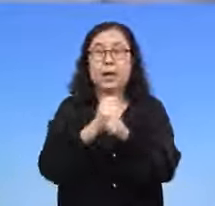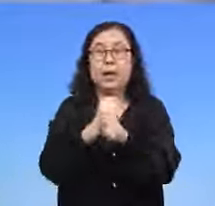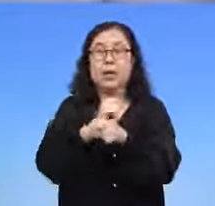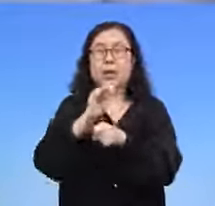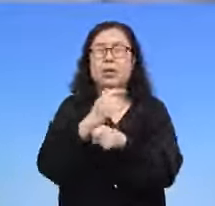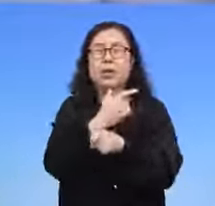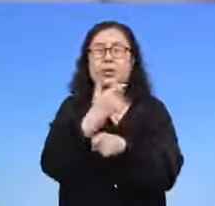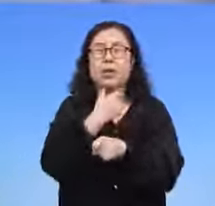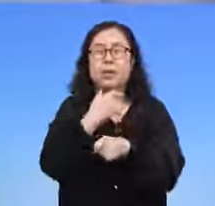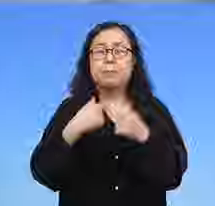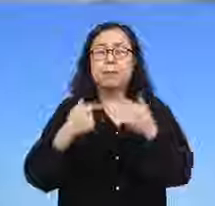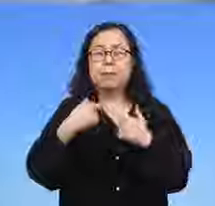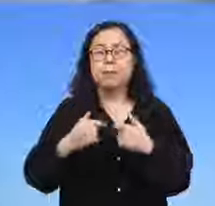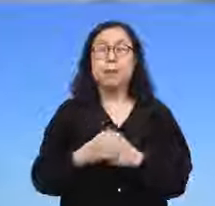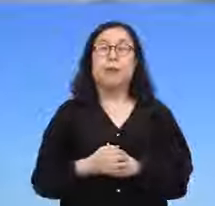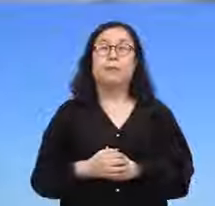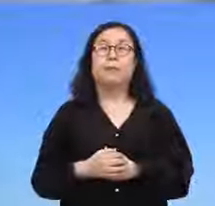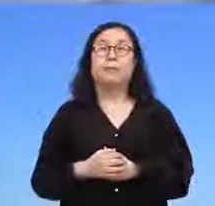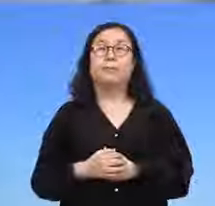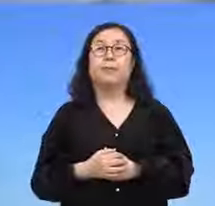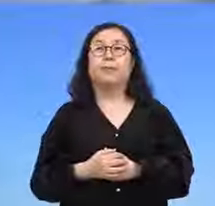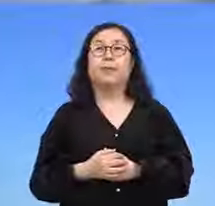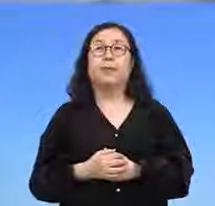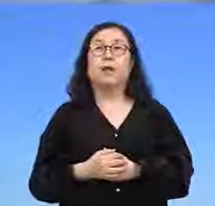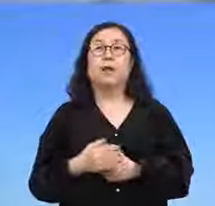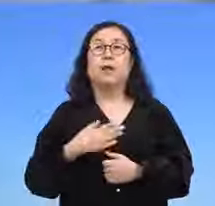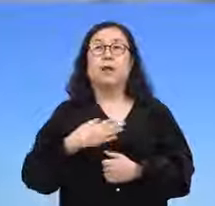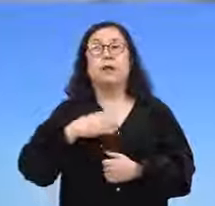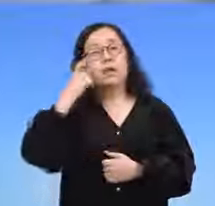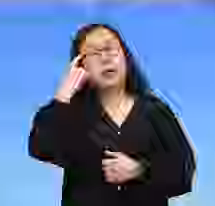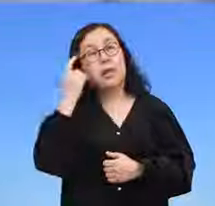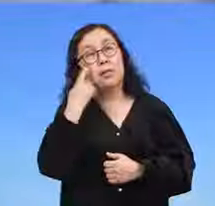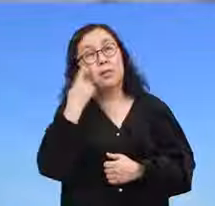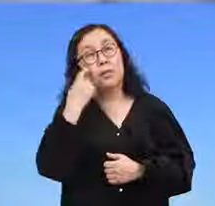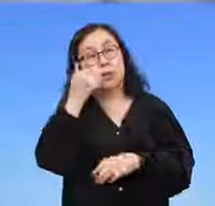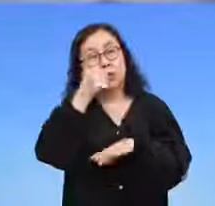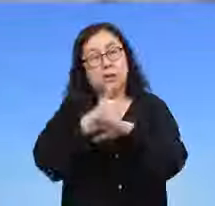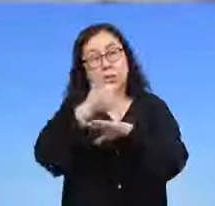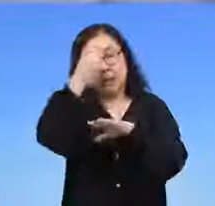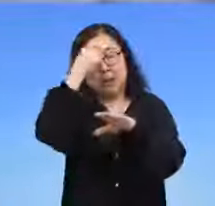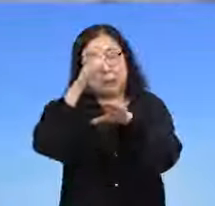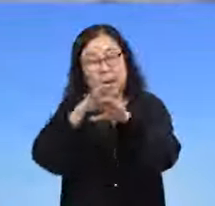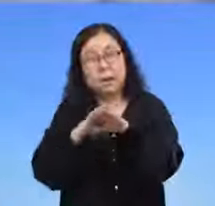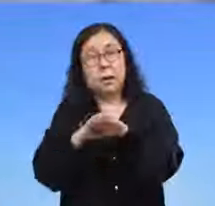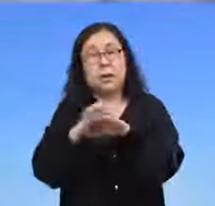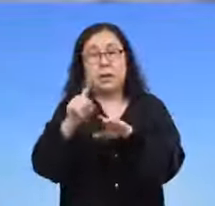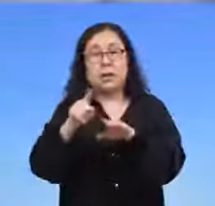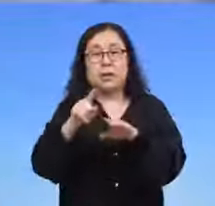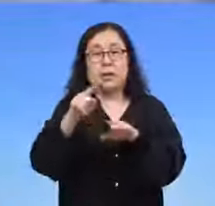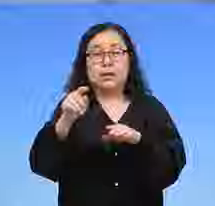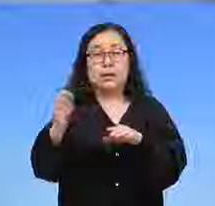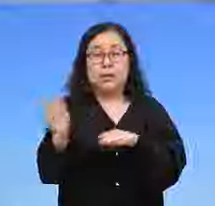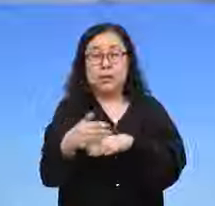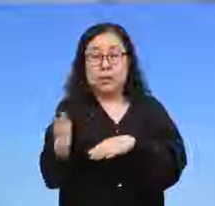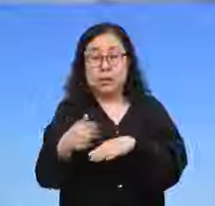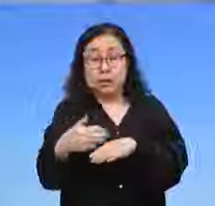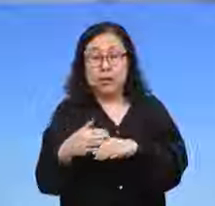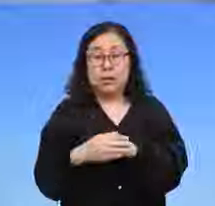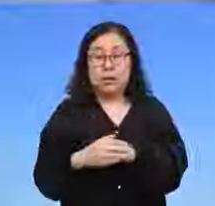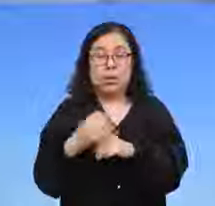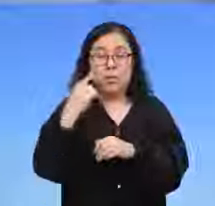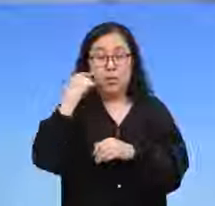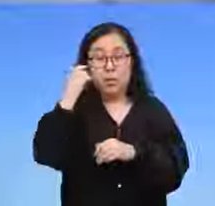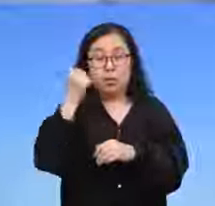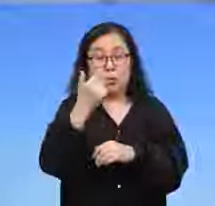감사한지 모릅니다. 그런 여러분 이런 생각을 제가 해봤습니다. 사실 오늘 마지막 예배인데요, 지금 여기 우리 교역자 한